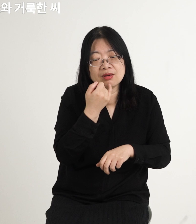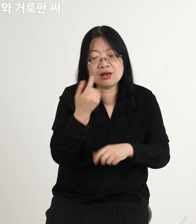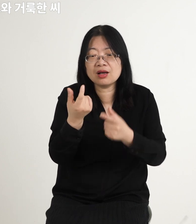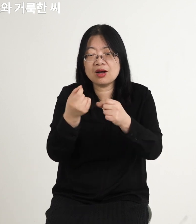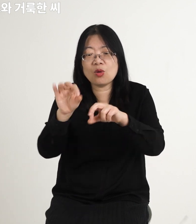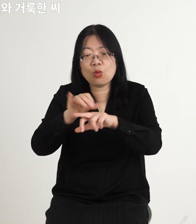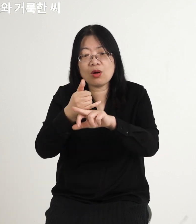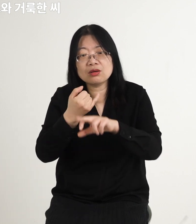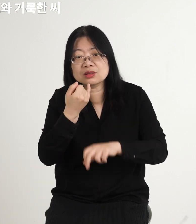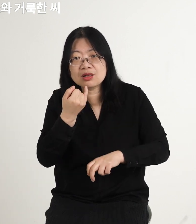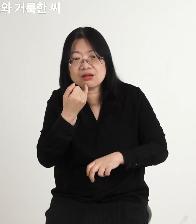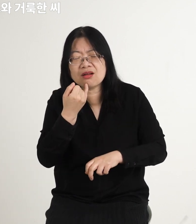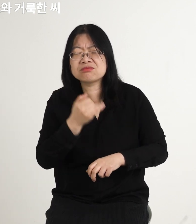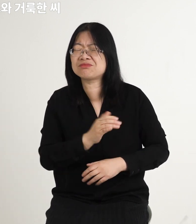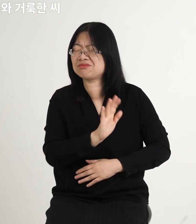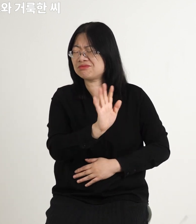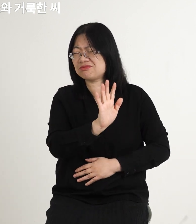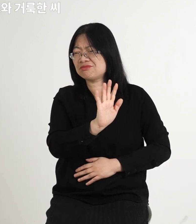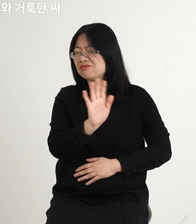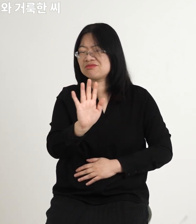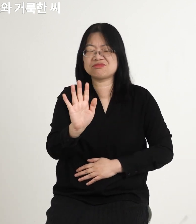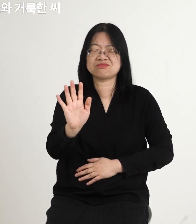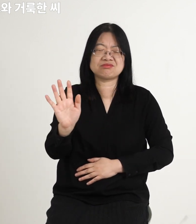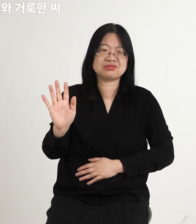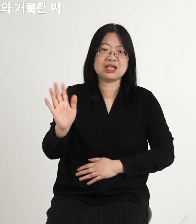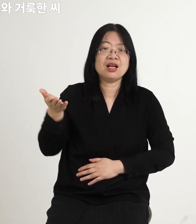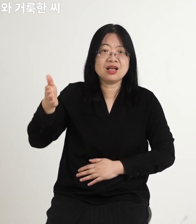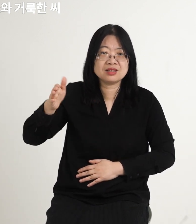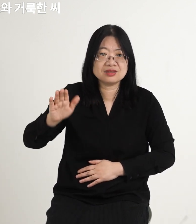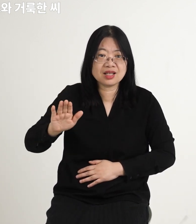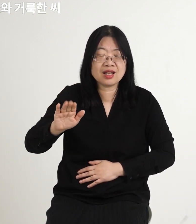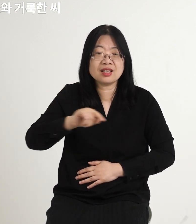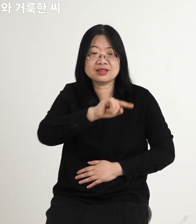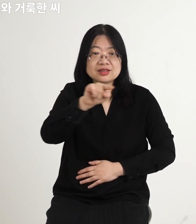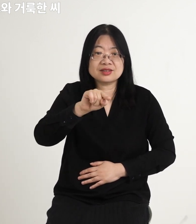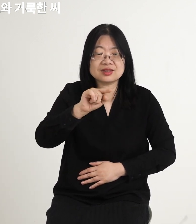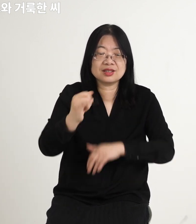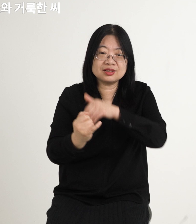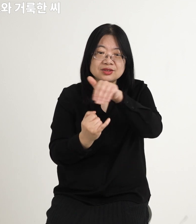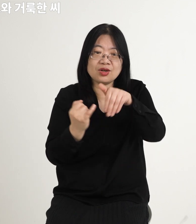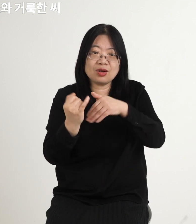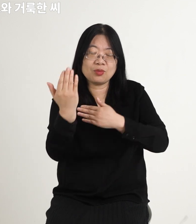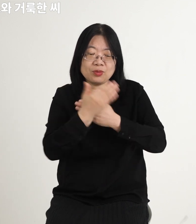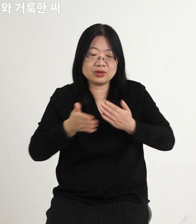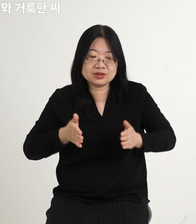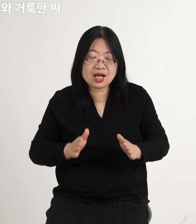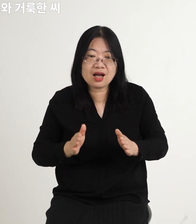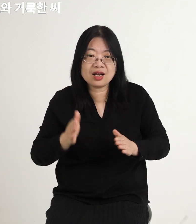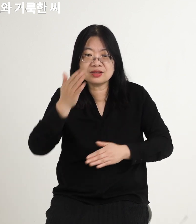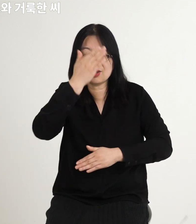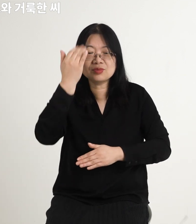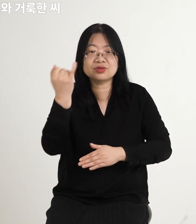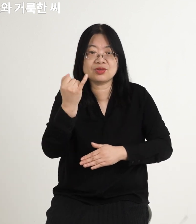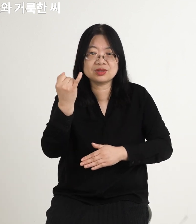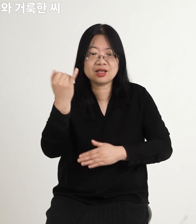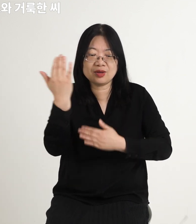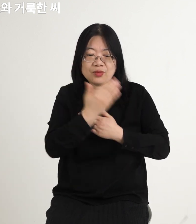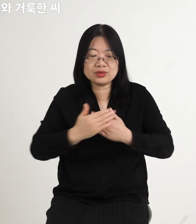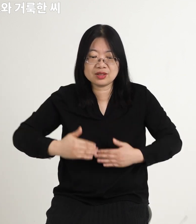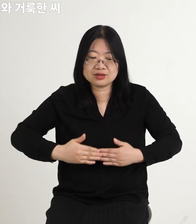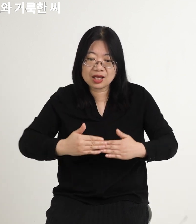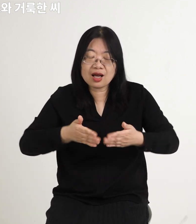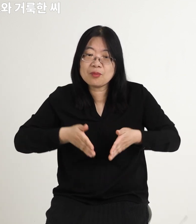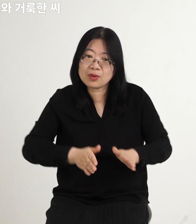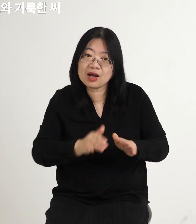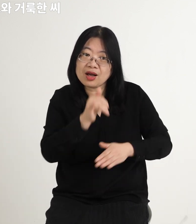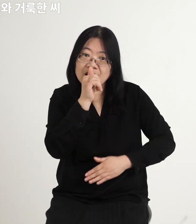그 왕들은 처녀의 몸에서 난 왕들입니까? 젊은 여자의 몸에서 난 왕들입니까?